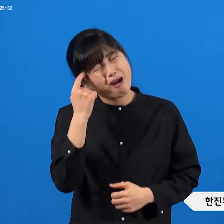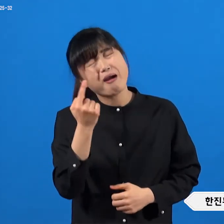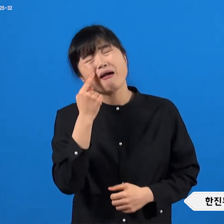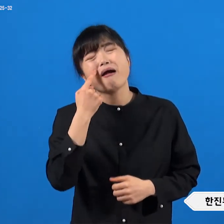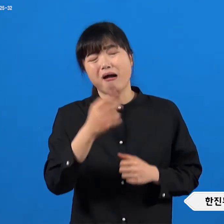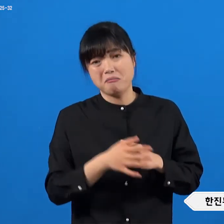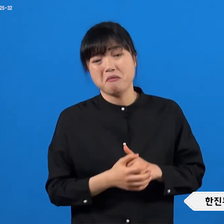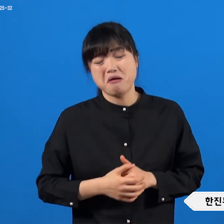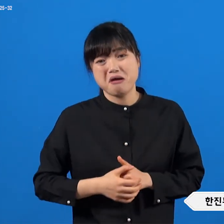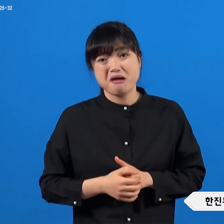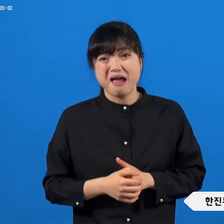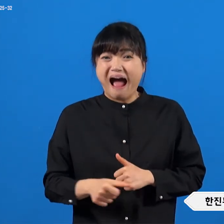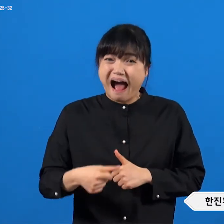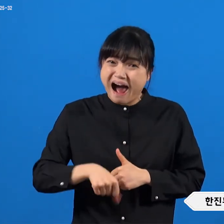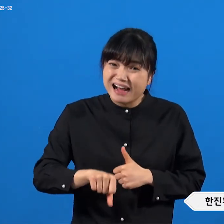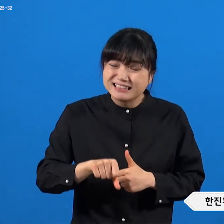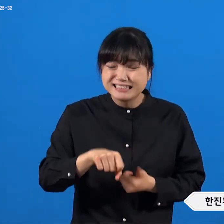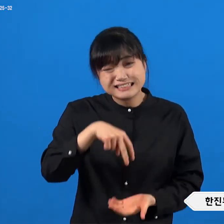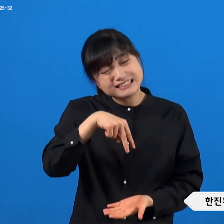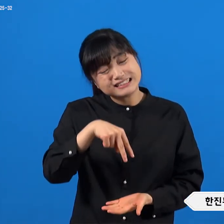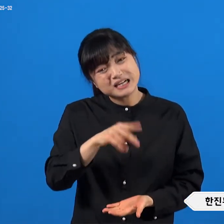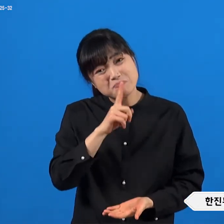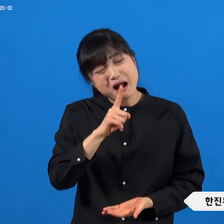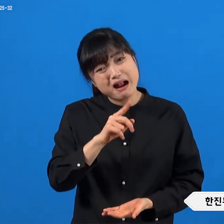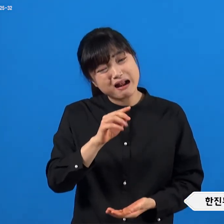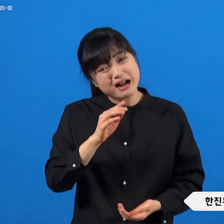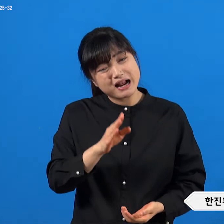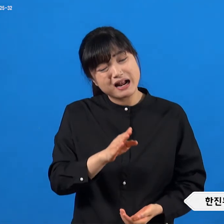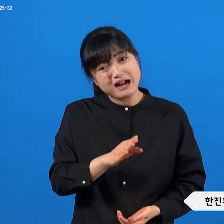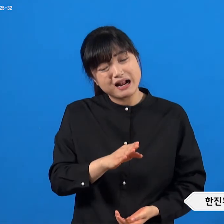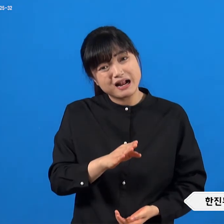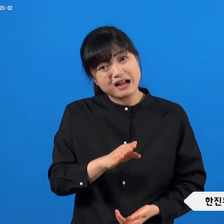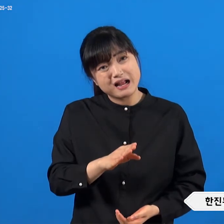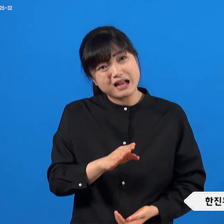여러분, 그게 아들이라는 사람이 할 소리입니까?